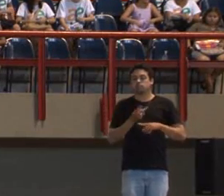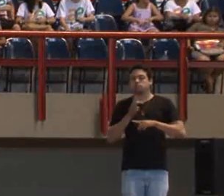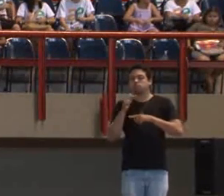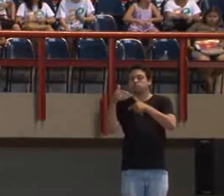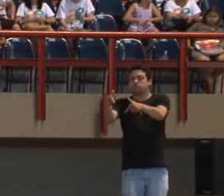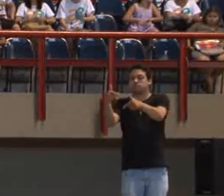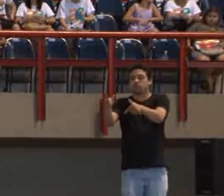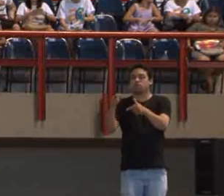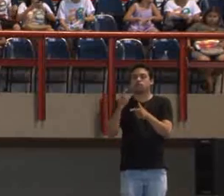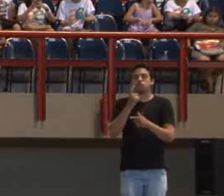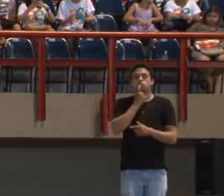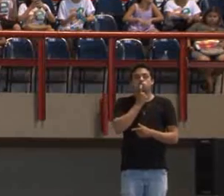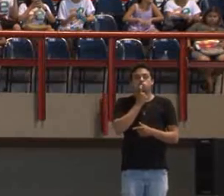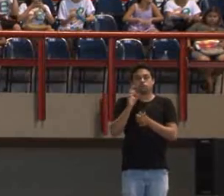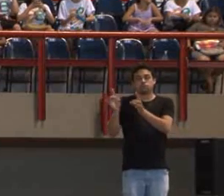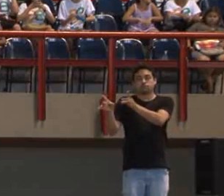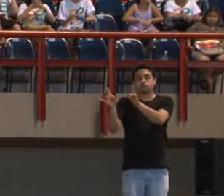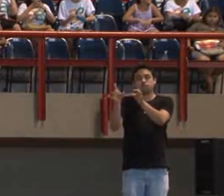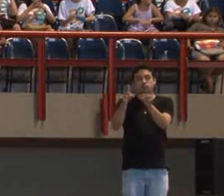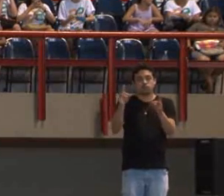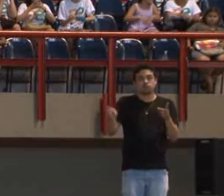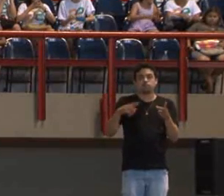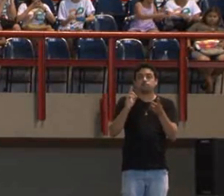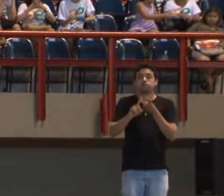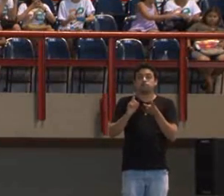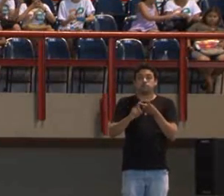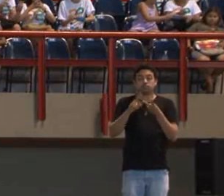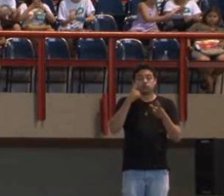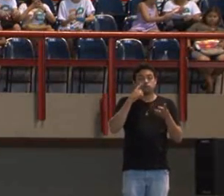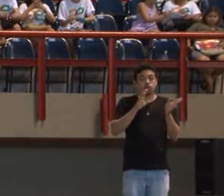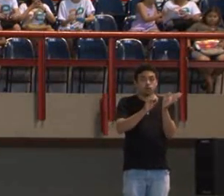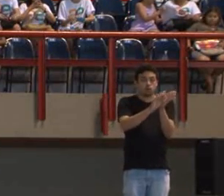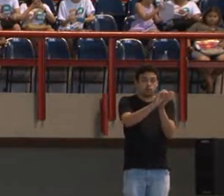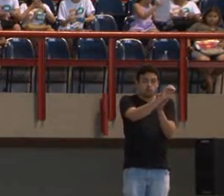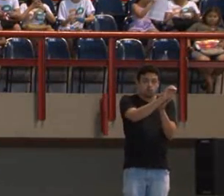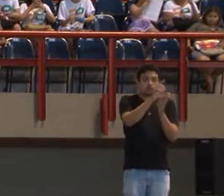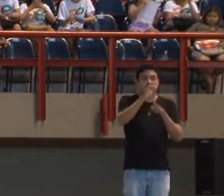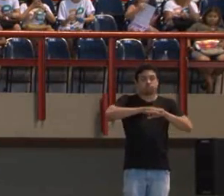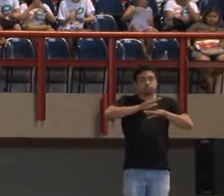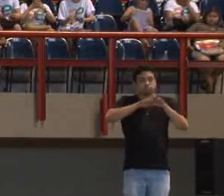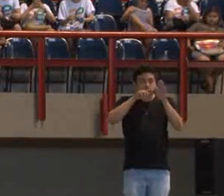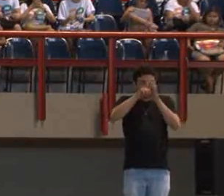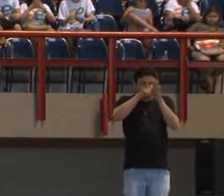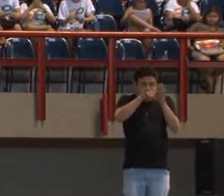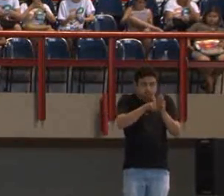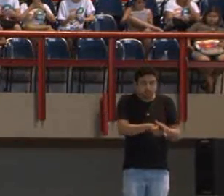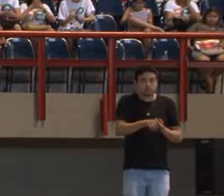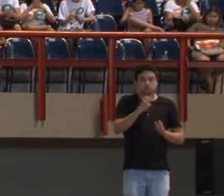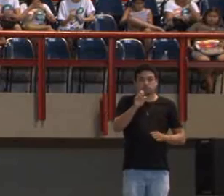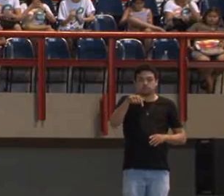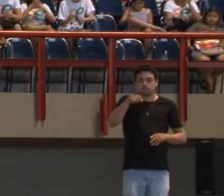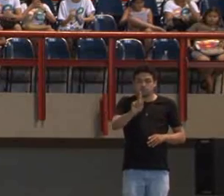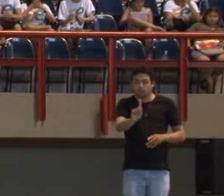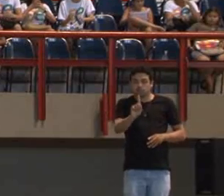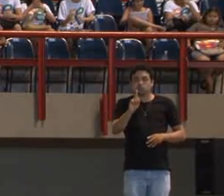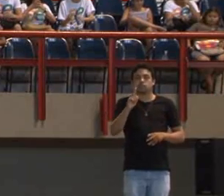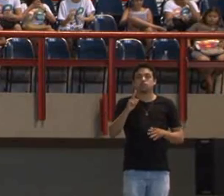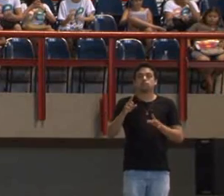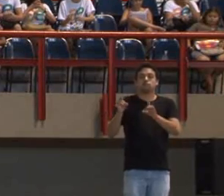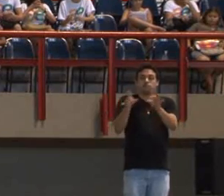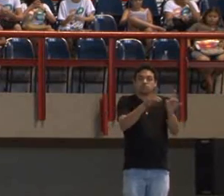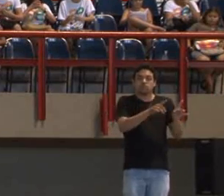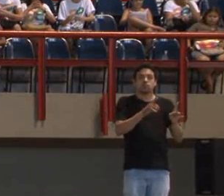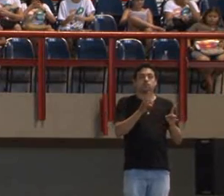trabalhar vendendo suco. Porque tem, se você entrar no Google e fizer uma pesquisa, o engenheiro que virou